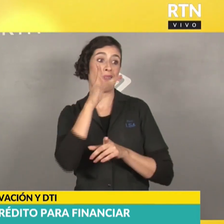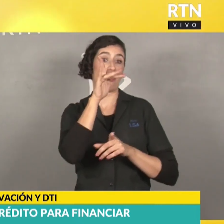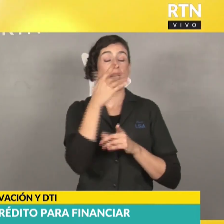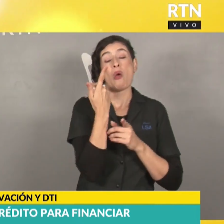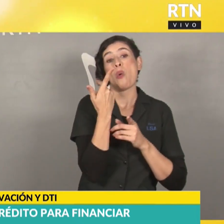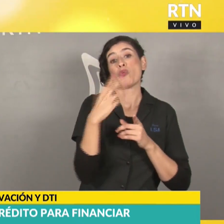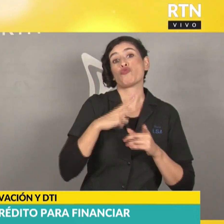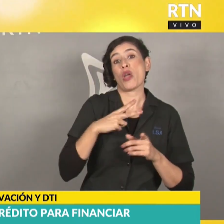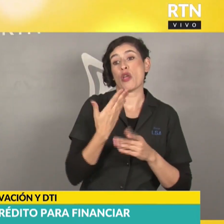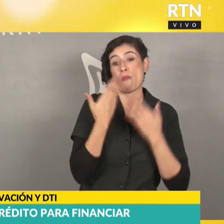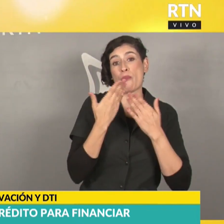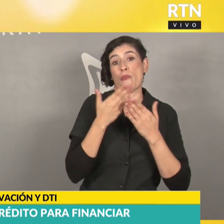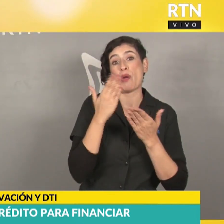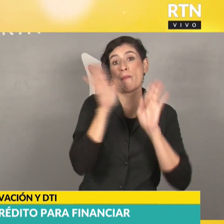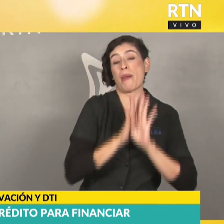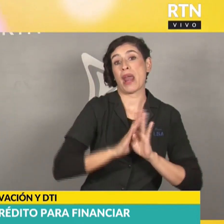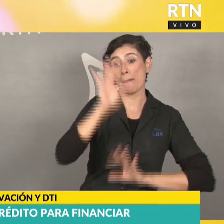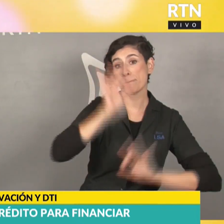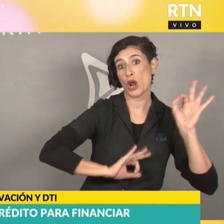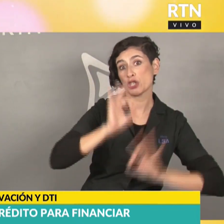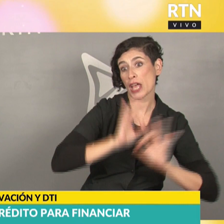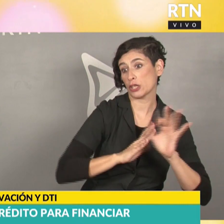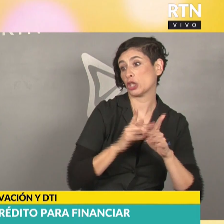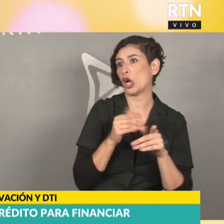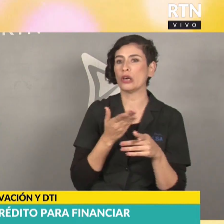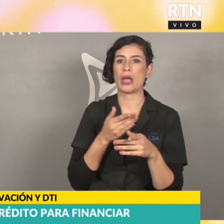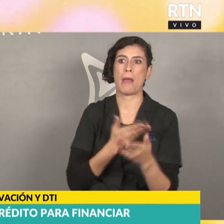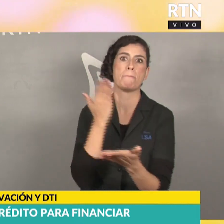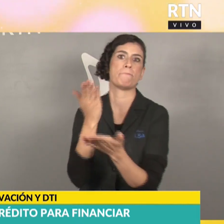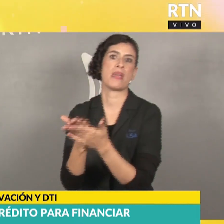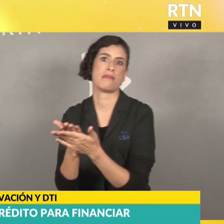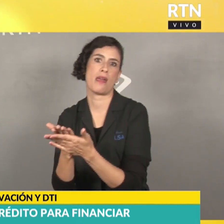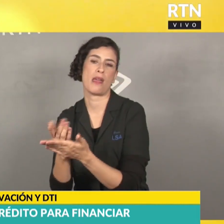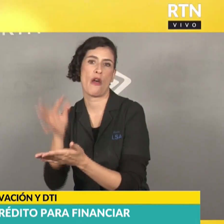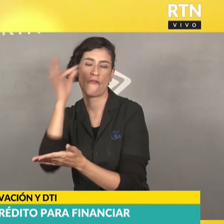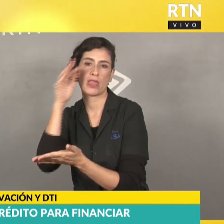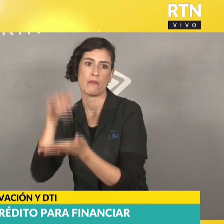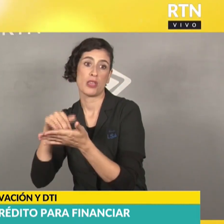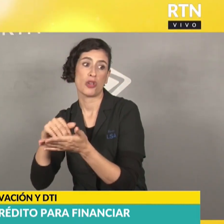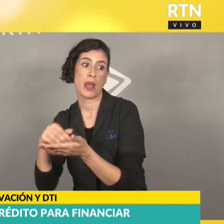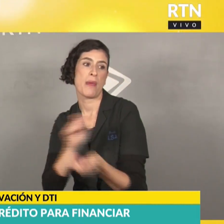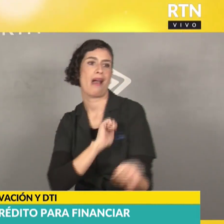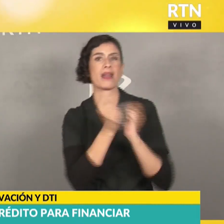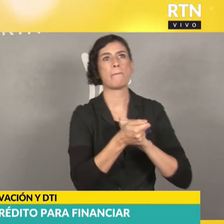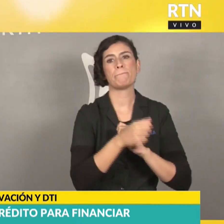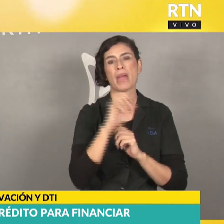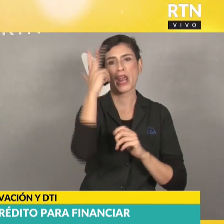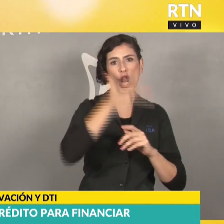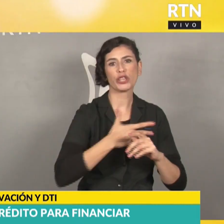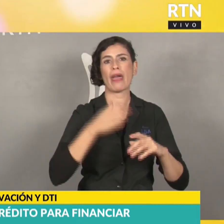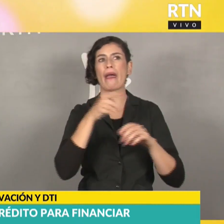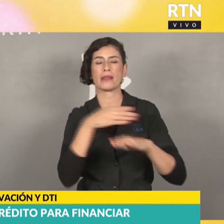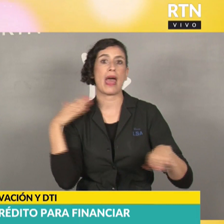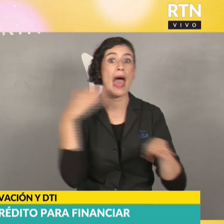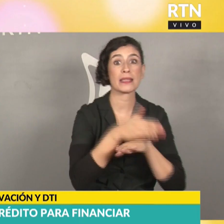Puede ser desde la refacción de un alojamiento para hacerlo accesible hasta trabajar en una innovación tecnológica a donde vos